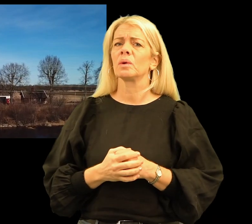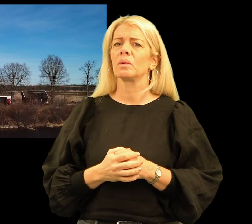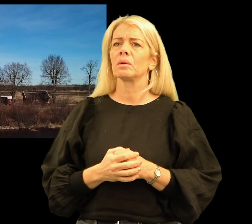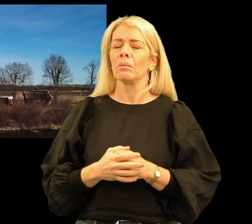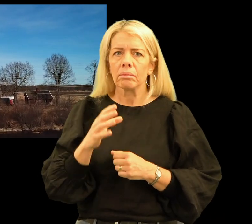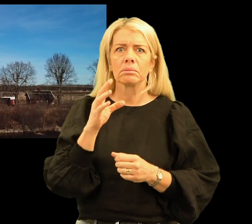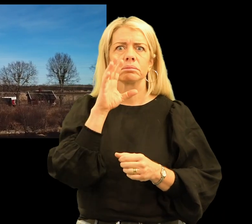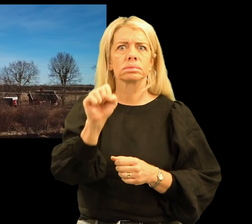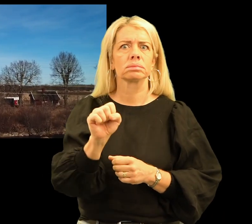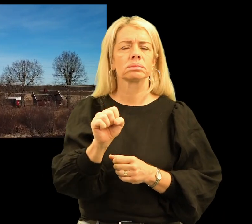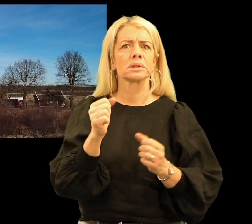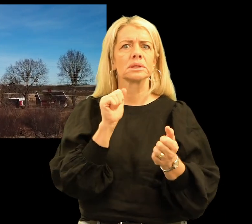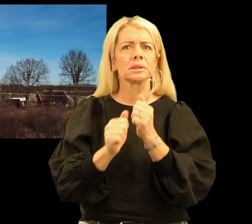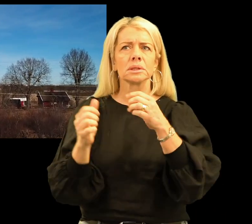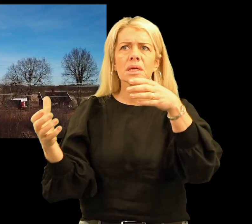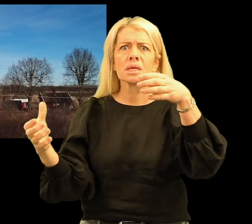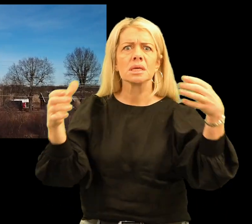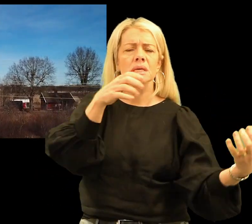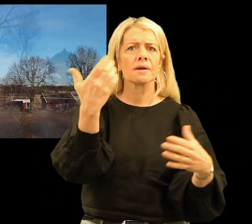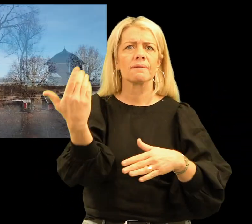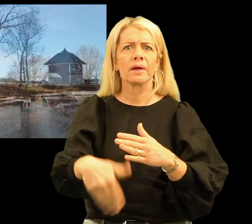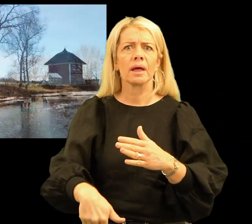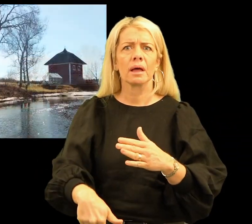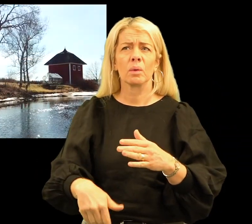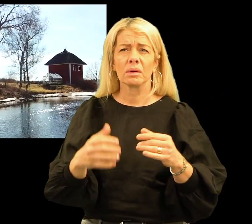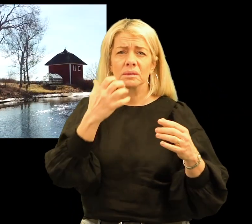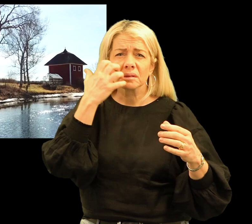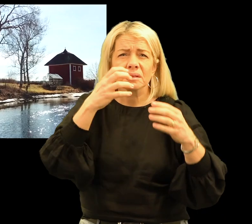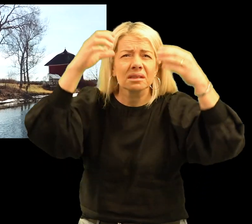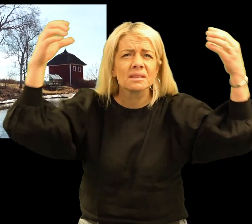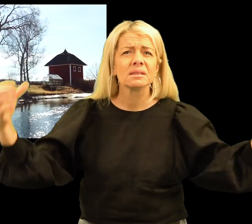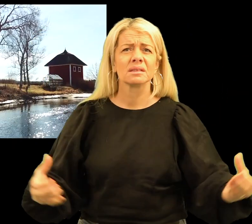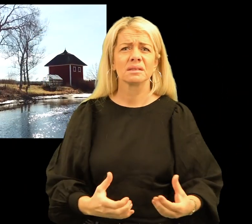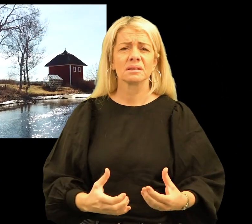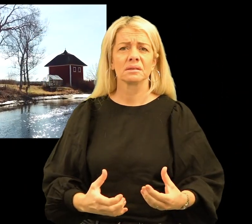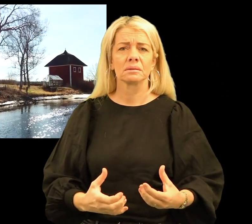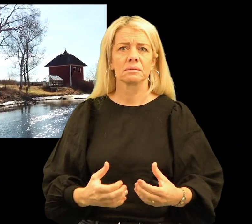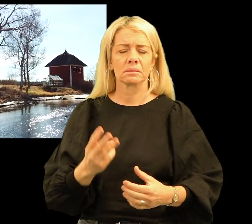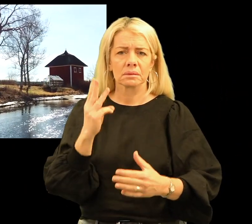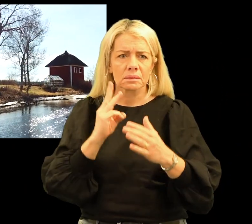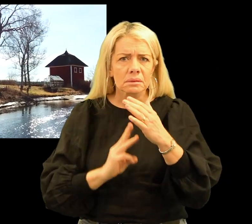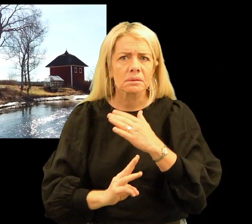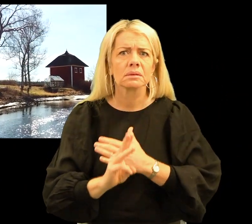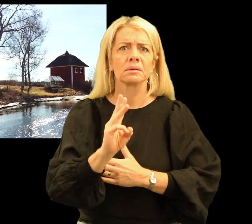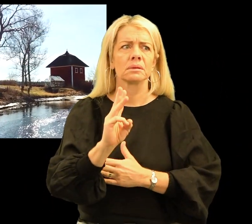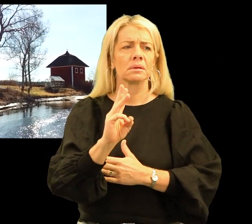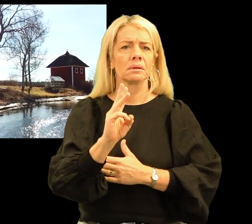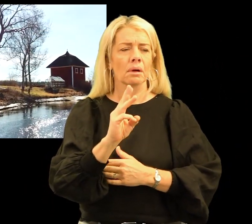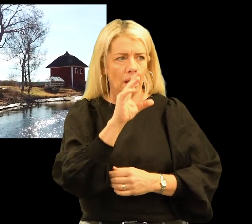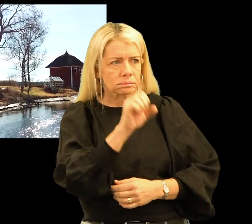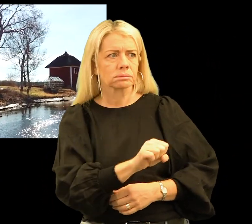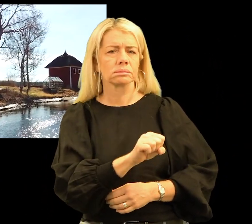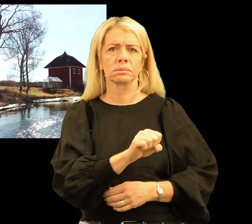fick de se att stenen var bortrullad. Den var mycket stor. De gick in i graven och såg en